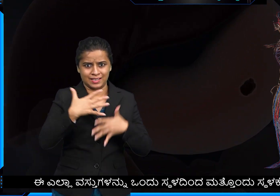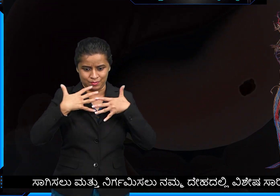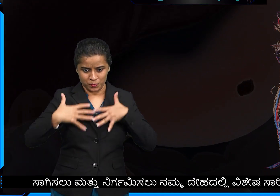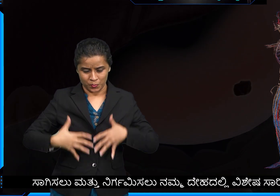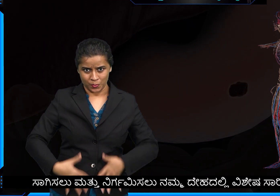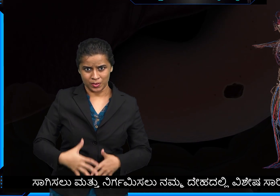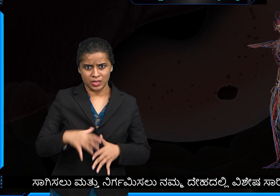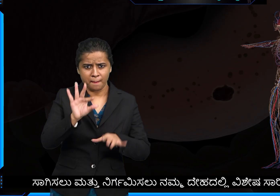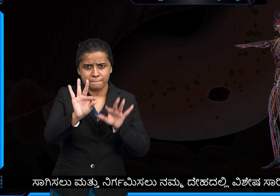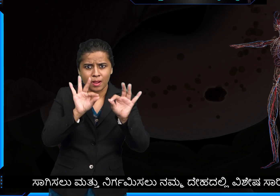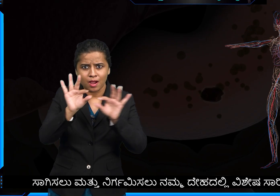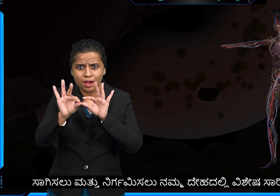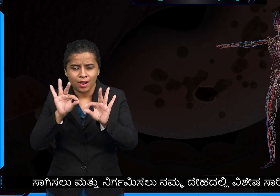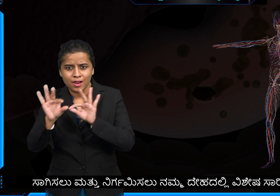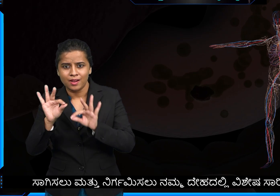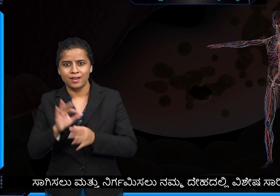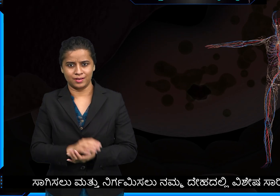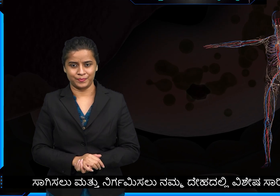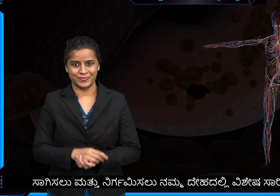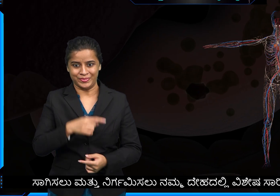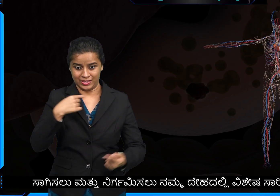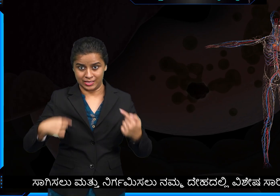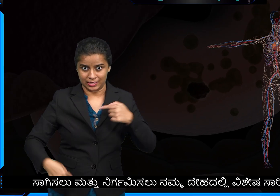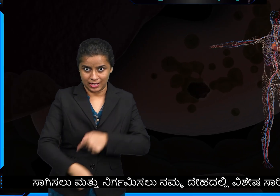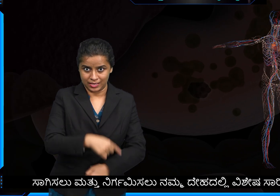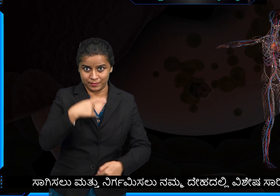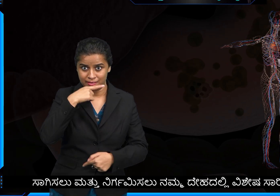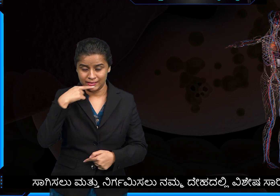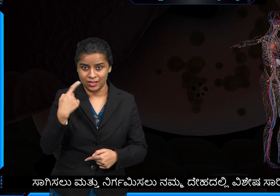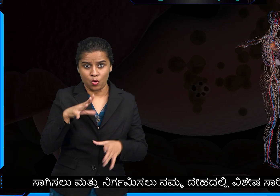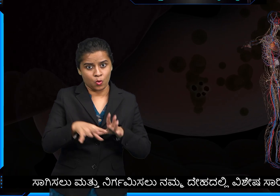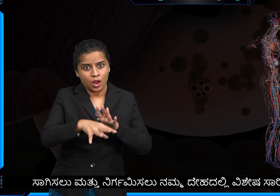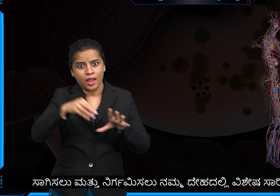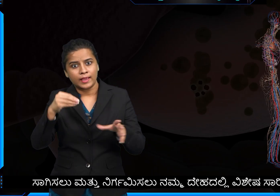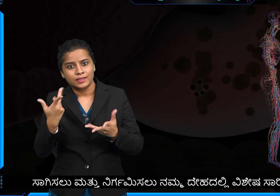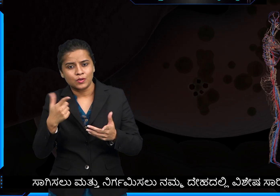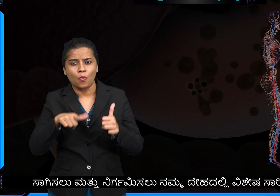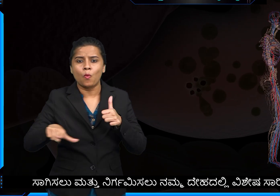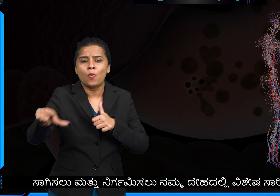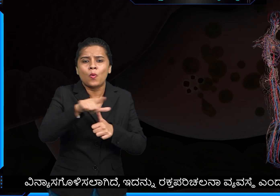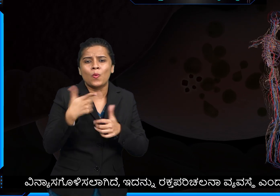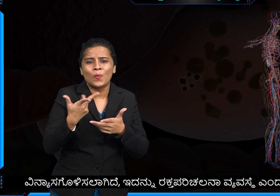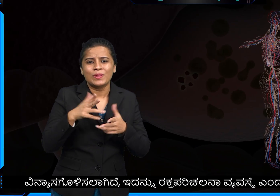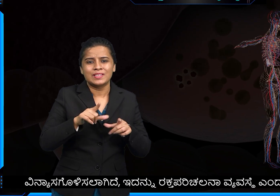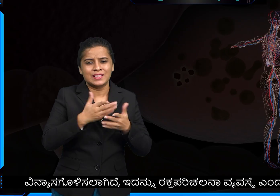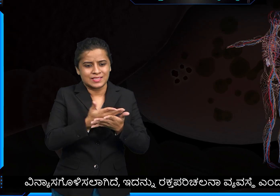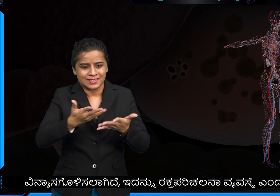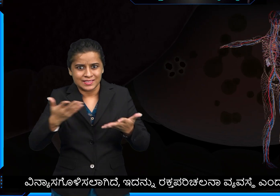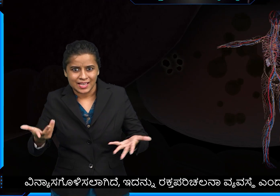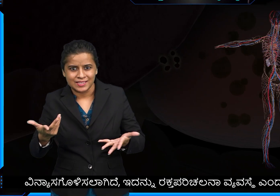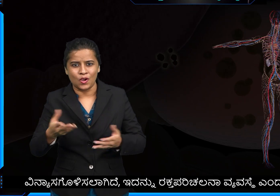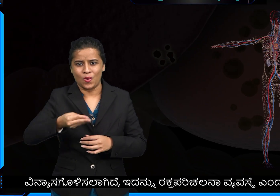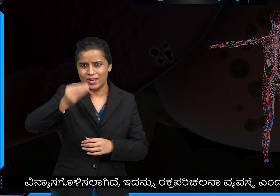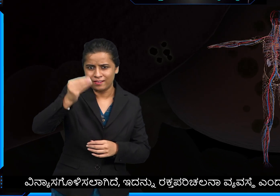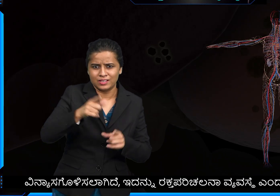ತೆಗೆದುಕೊಳ್ಳಲು, ಸಾಗಿಸಲು ಮತ್ತು ನಿರ್ಗಮಿಸಲು ನಮ್ಮ ದೇಹದಲ್ಲಿ ವಿಶೇಷ ಸಾರಿಗೆ ವ್ಯವಸ್ಥೆಯನ್ನು